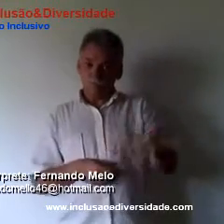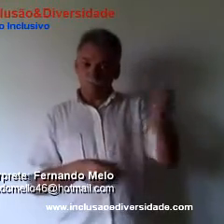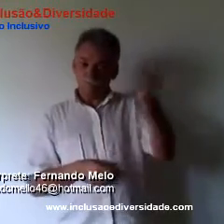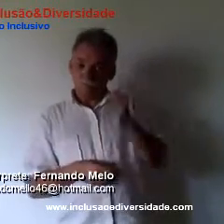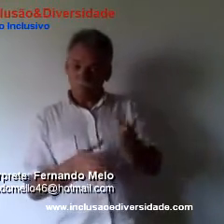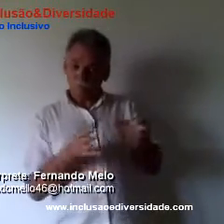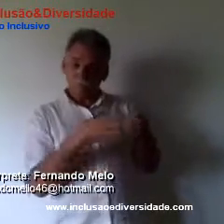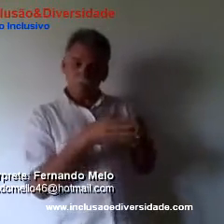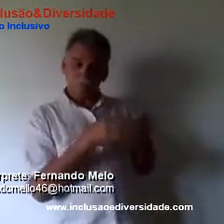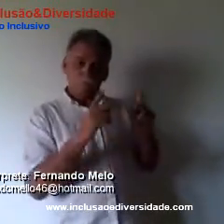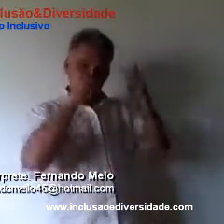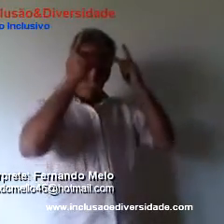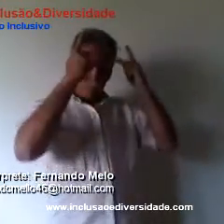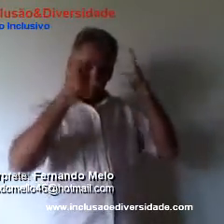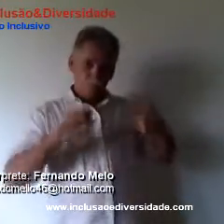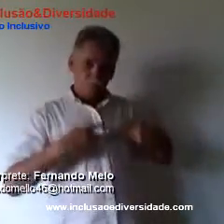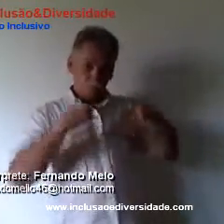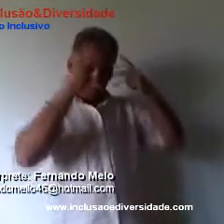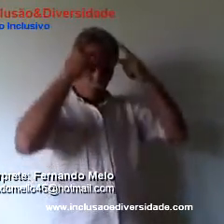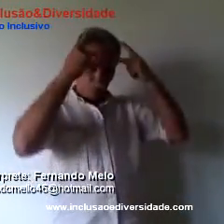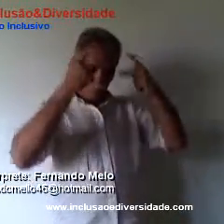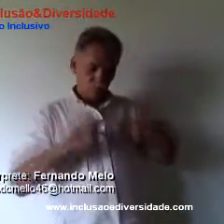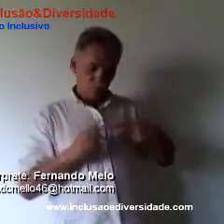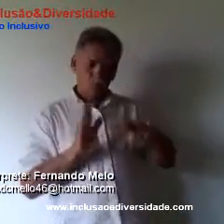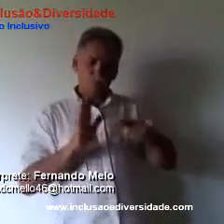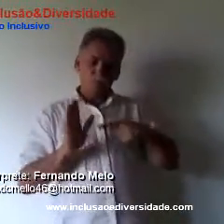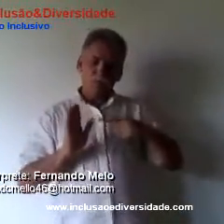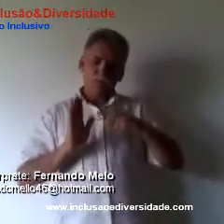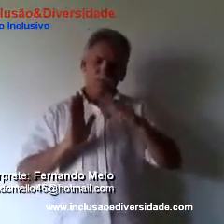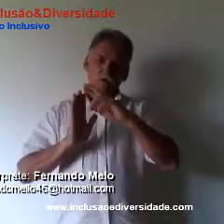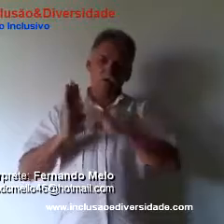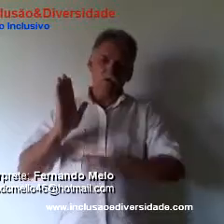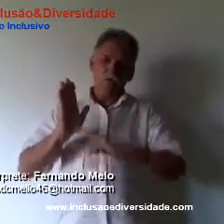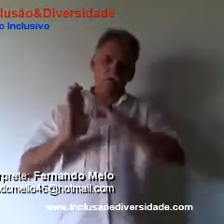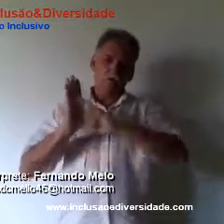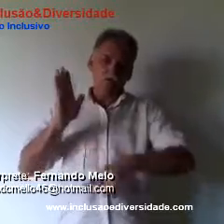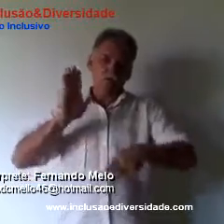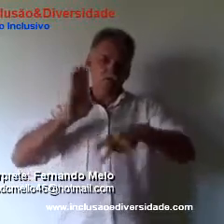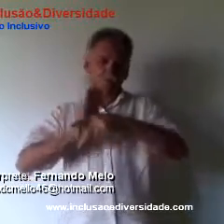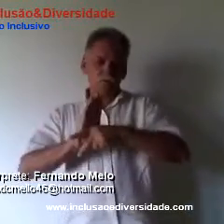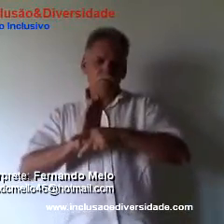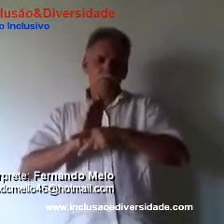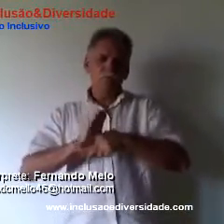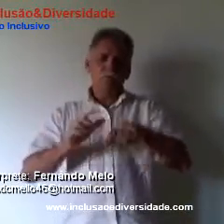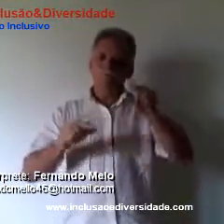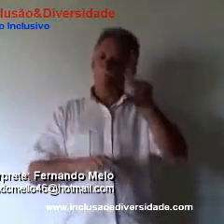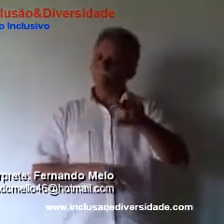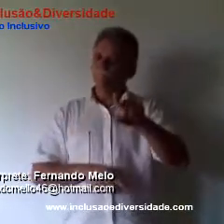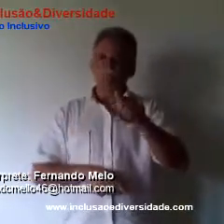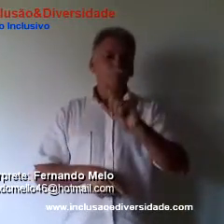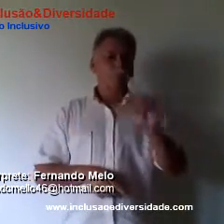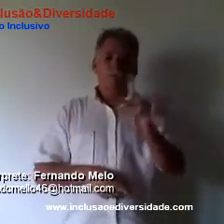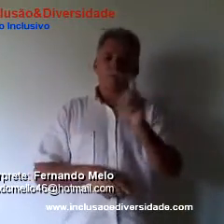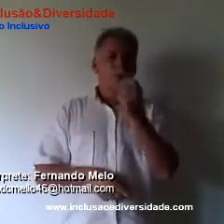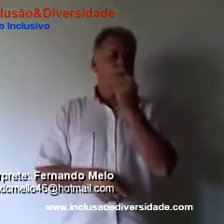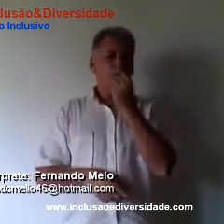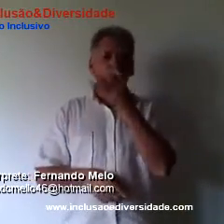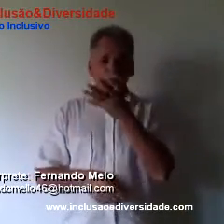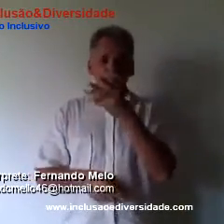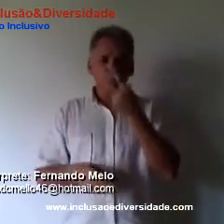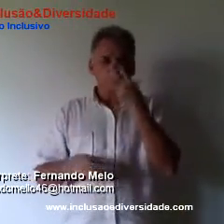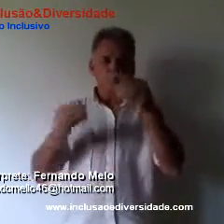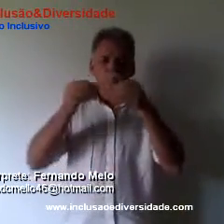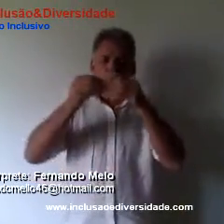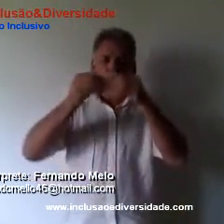se constituir em bases assistencialistas, e de certa forma isso é prejudicial para os